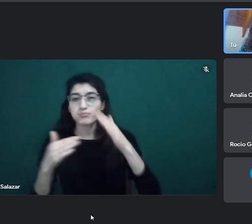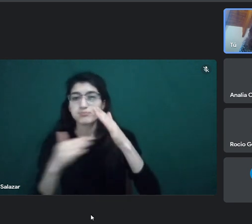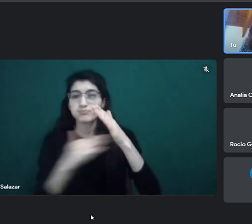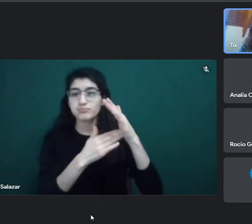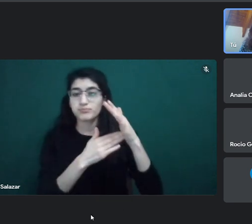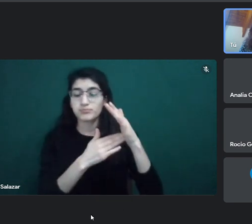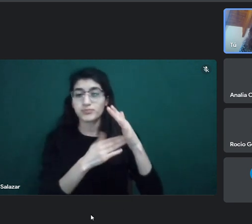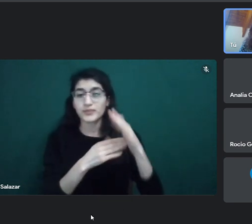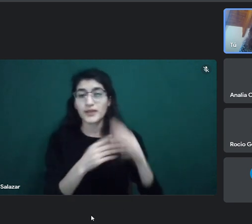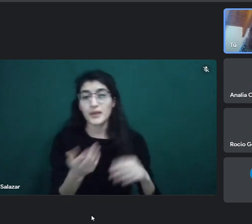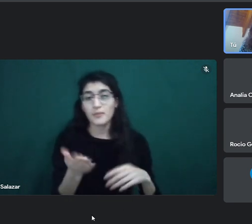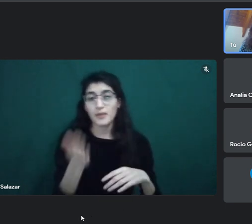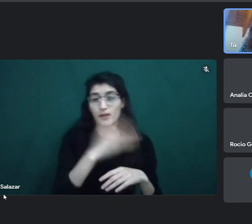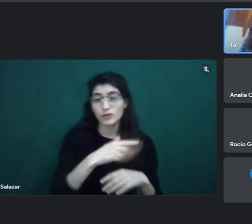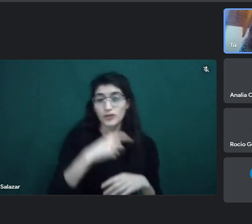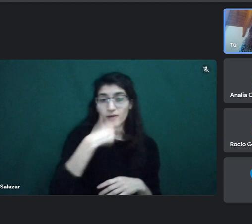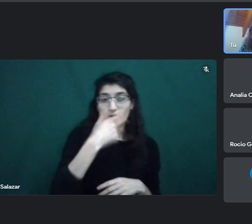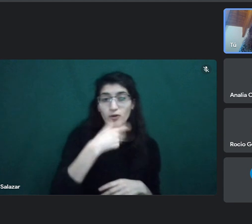modal, ¿sí?